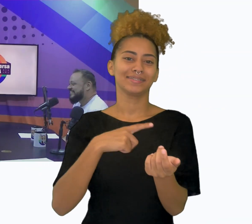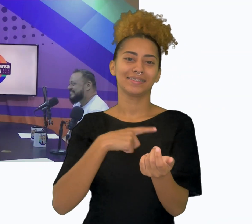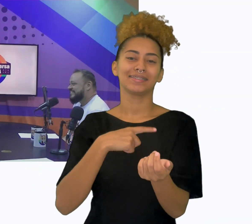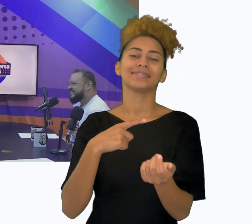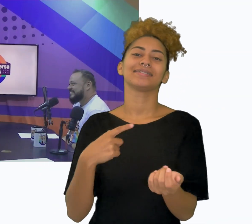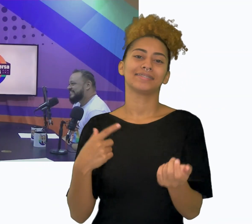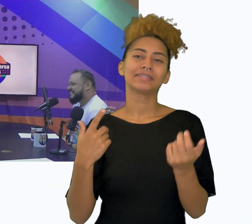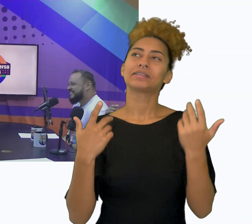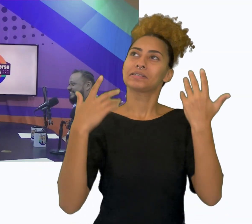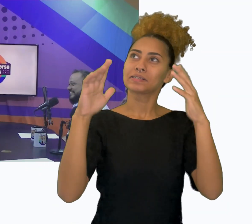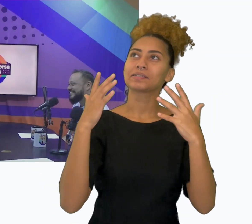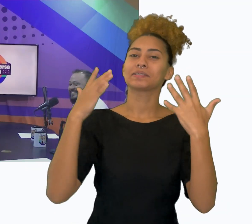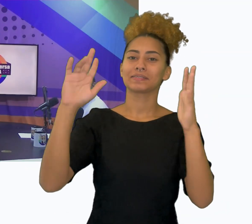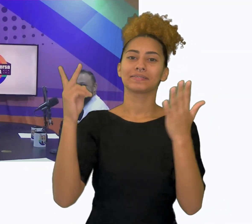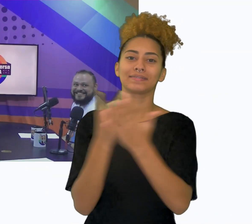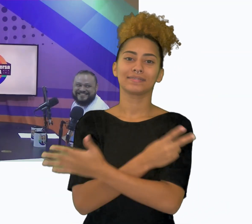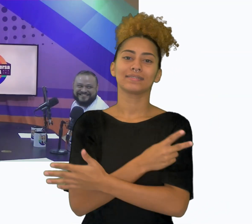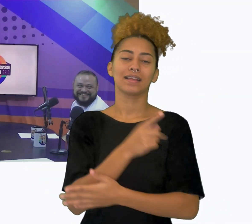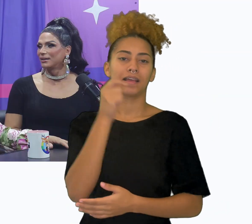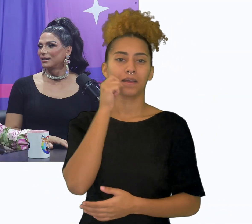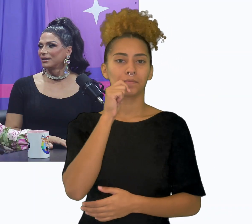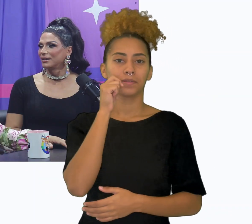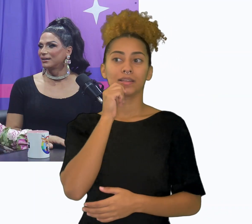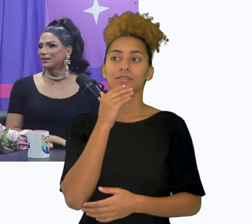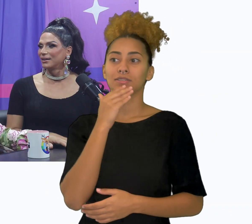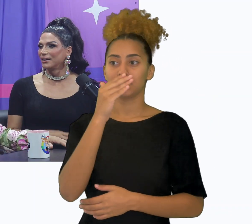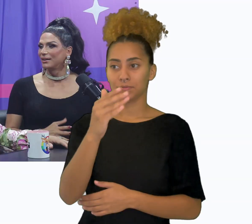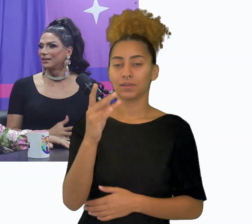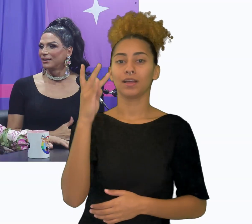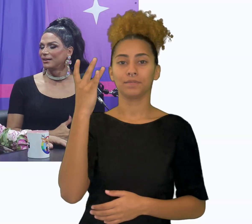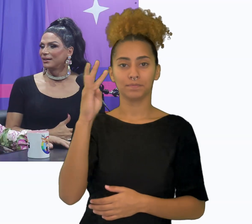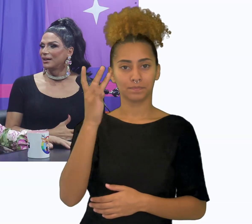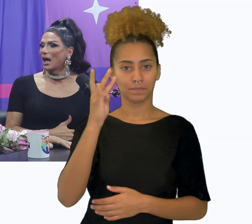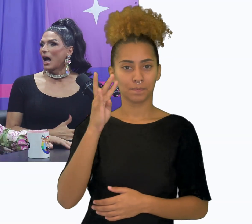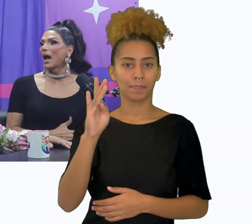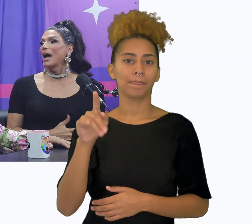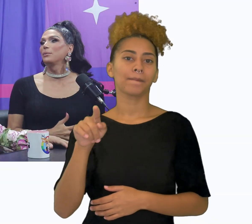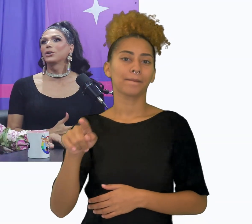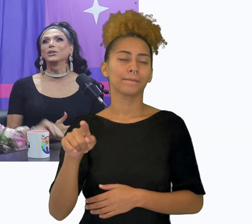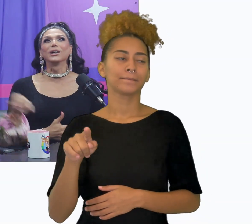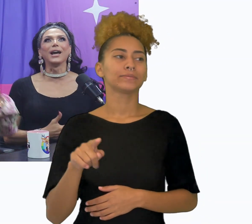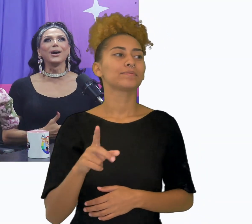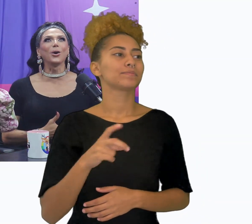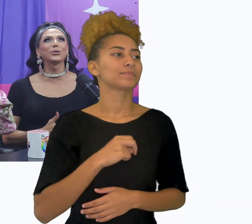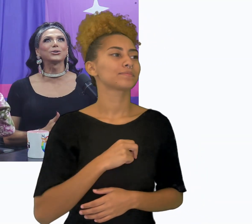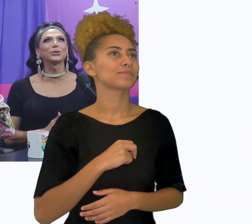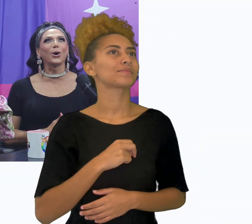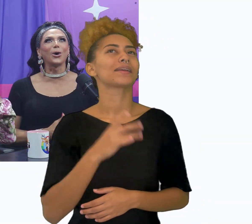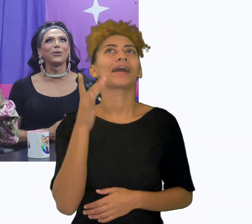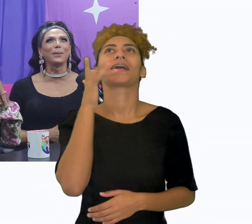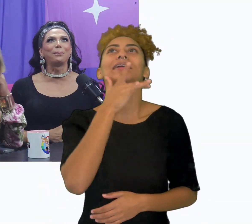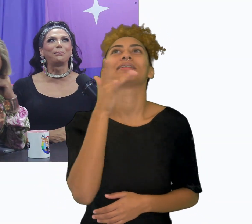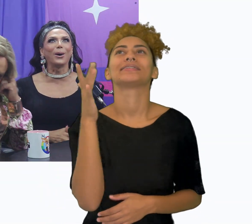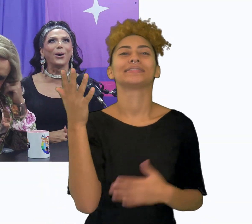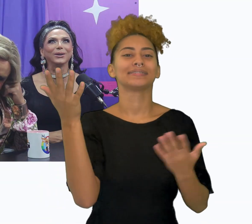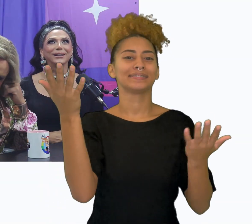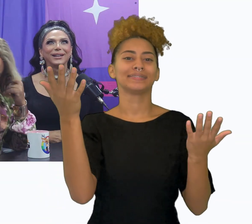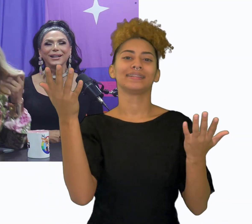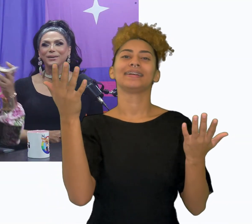Jogando o PCD pra cima. Que a mulher contratou a gente, a noiva também era noiva? Ai, bicho, que ninguém gostou,